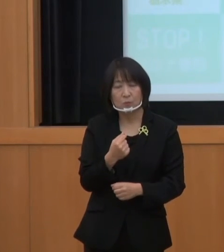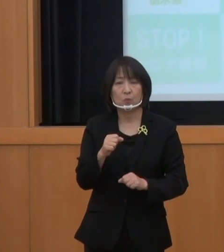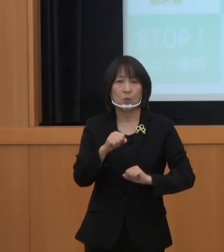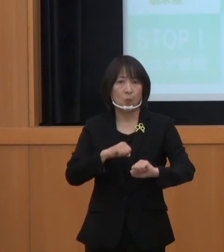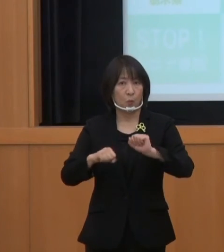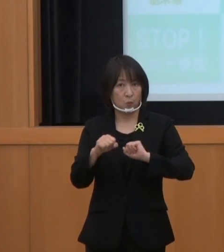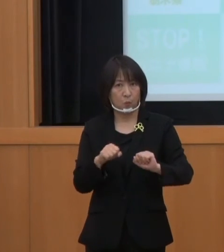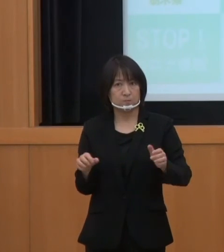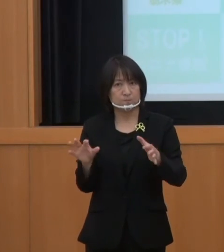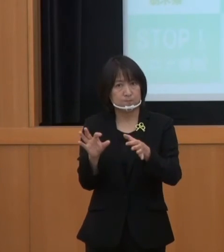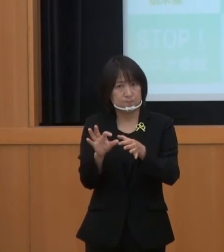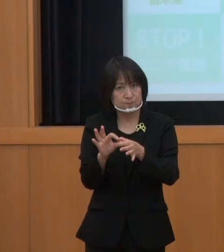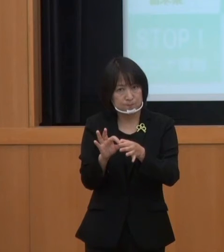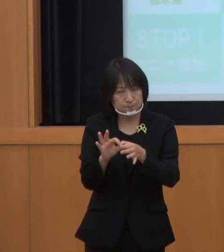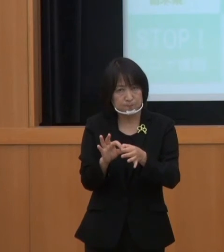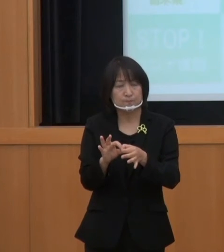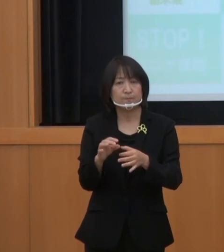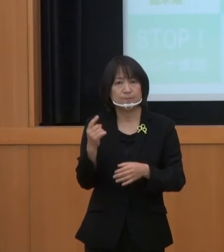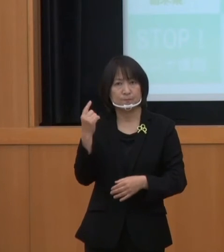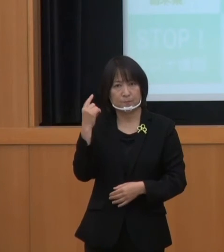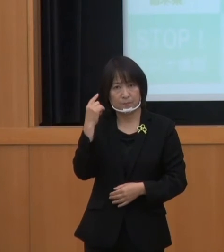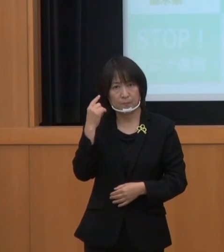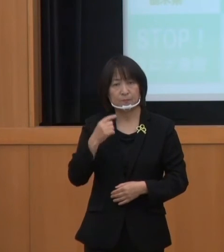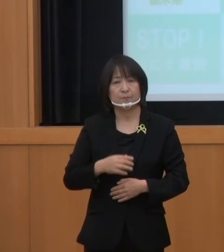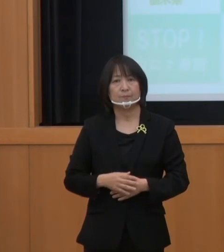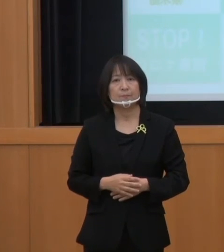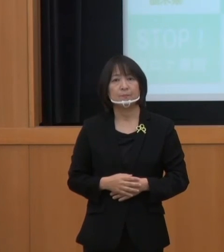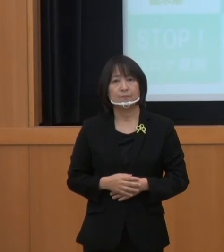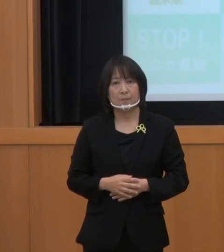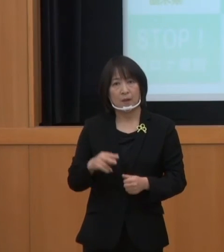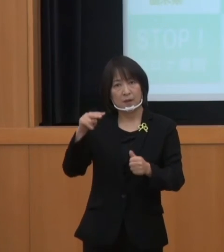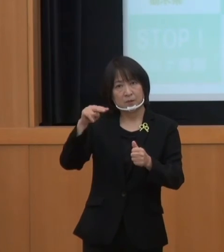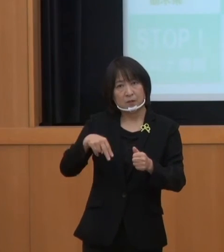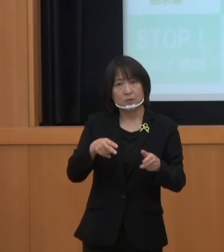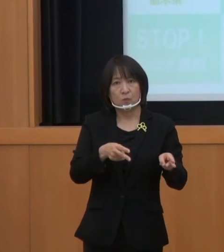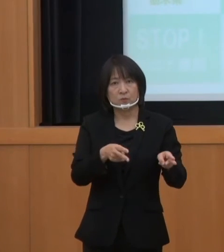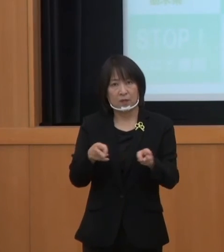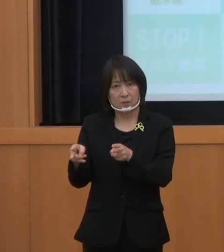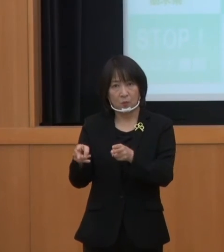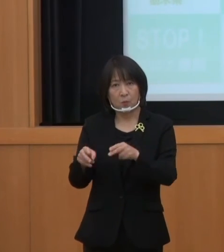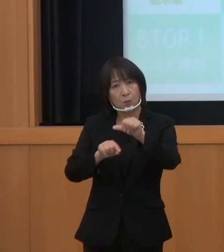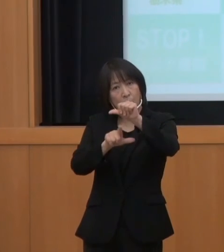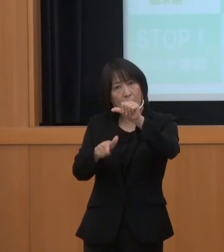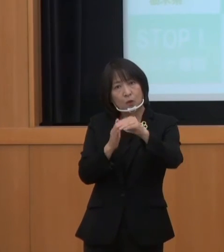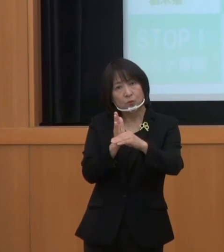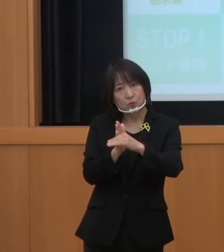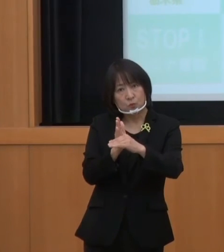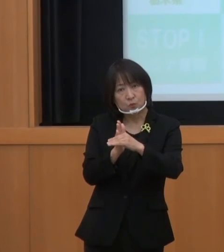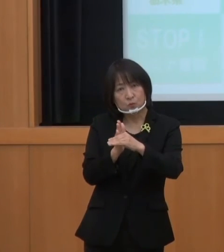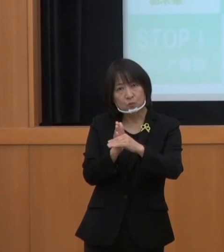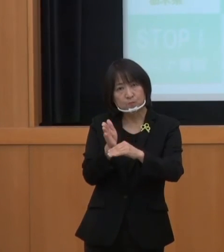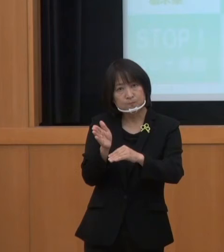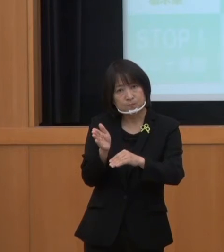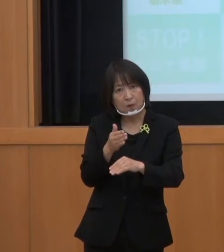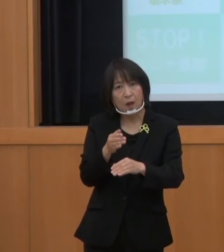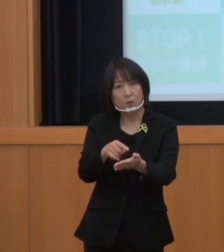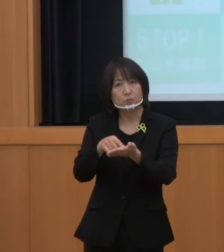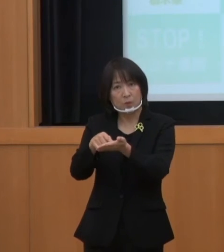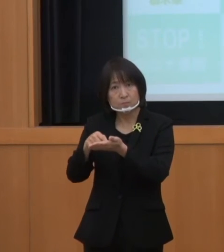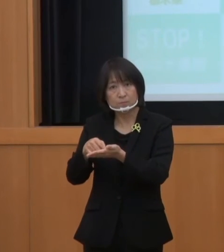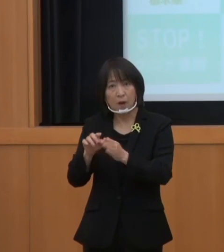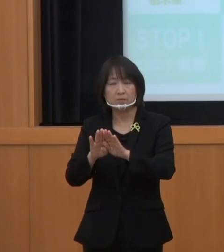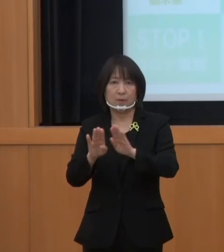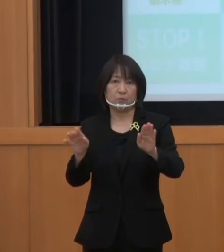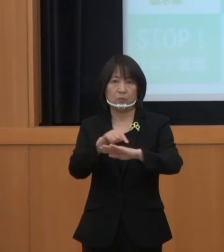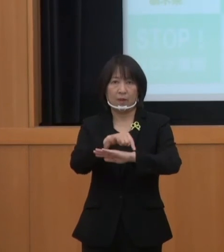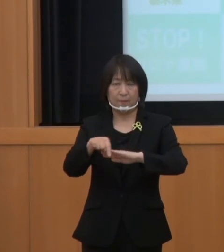も結びつくのではないかというふうに思っておりますので、認証制度、5月の中旬から受付予定になっておりますけれども、速や